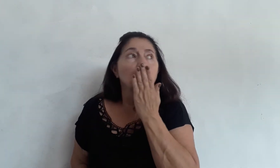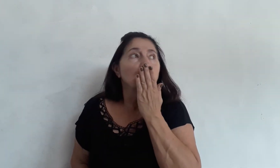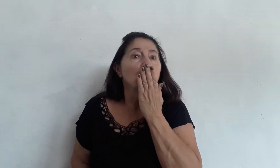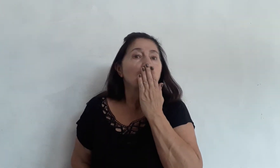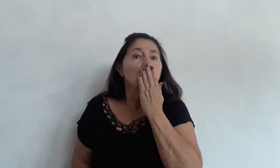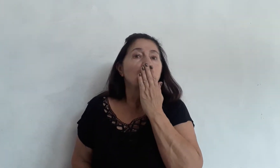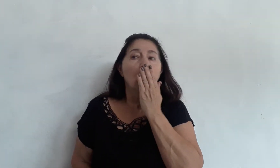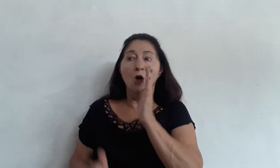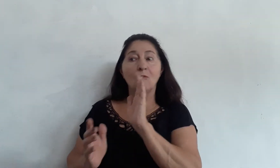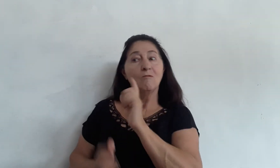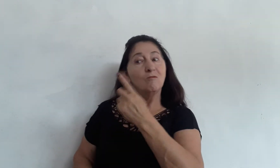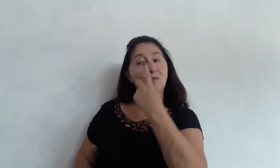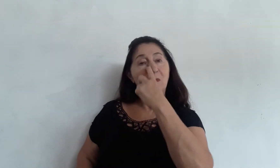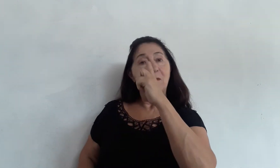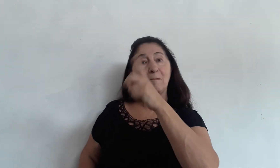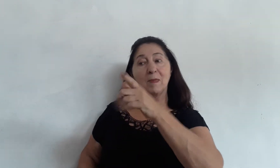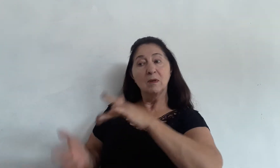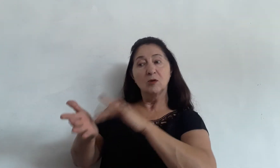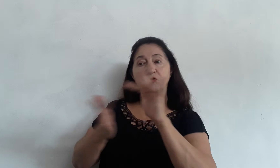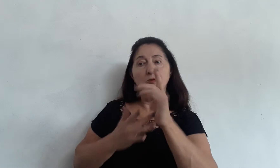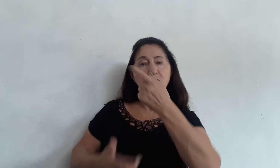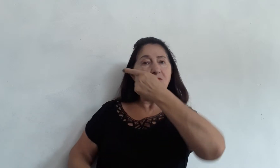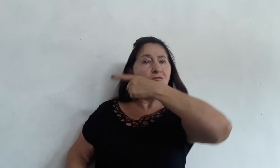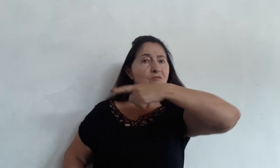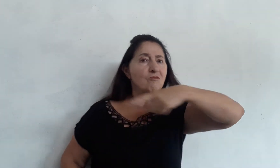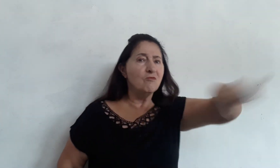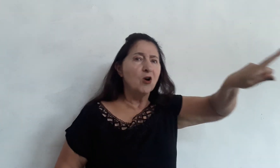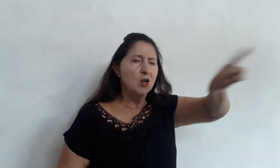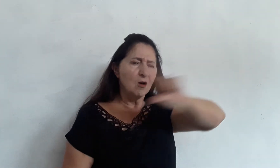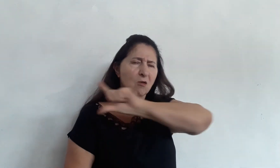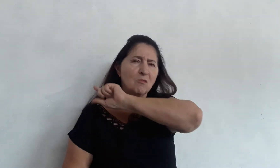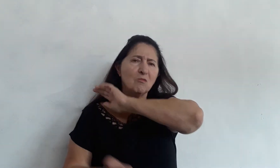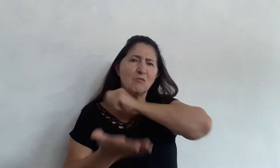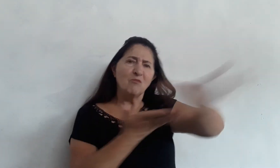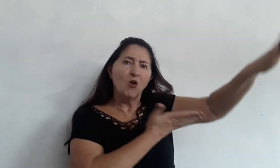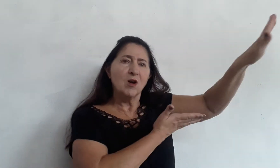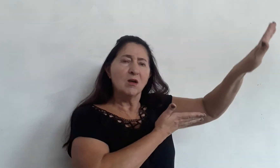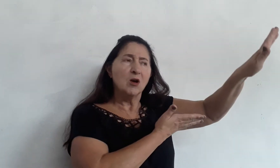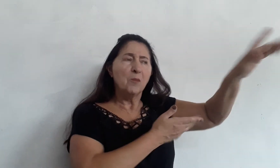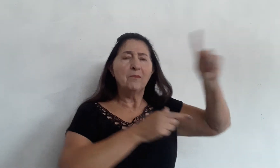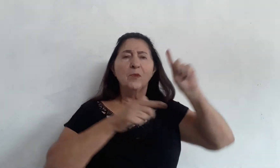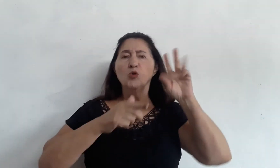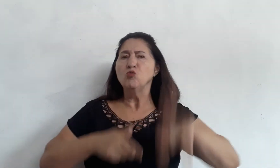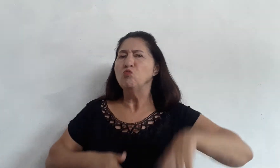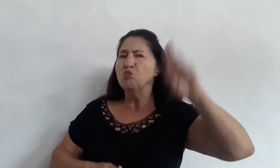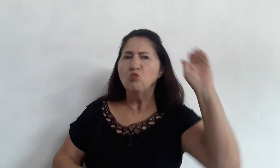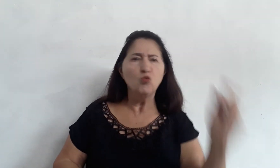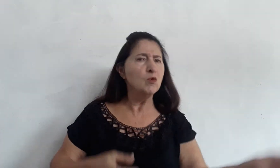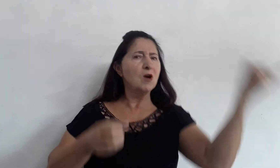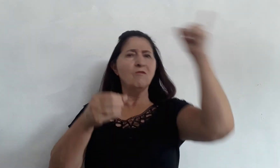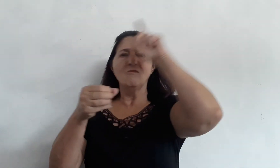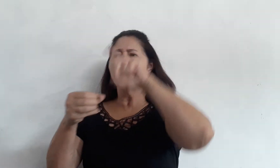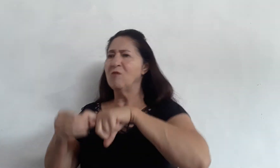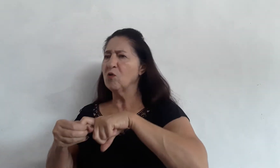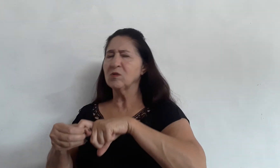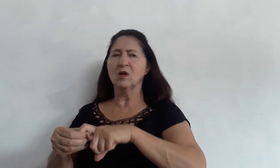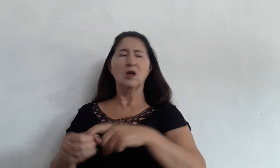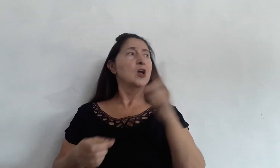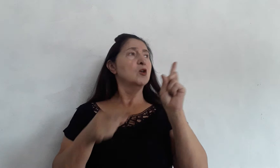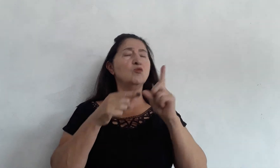menino e nunca mais entre neles. E quando chegou em casa, os discípulos questionaram: por que